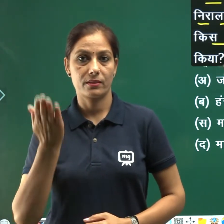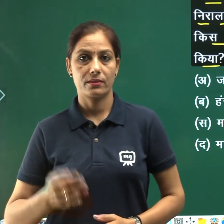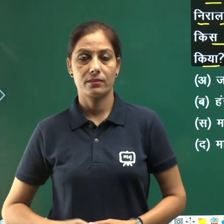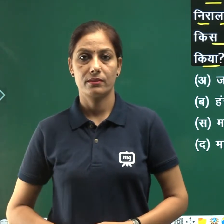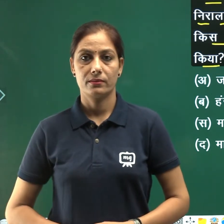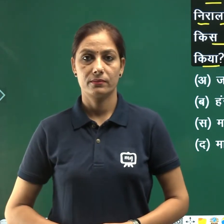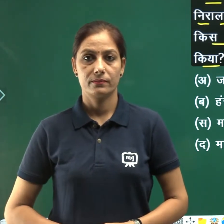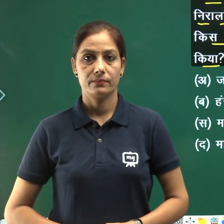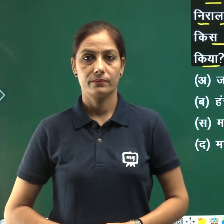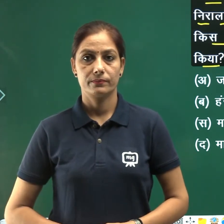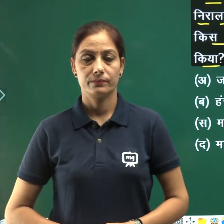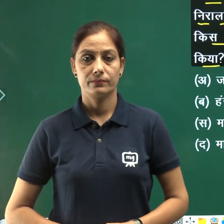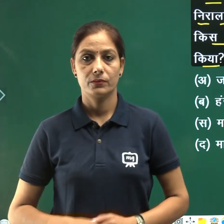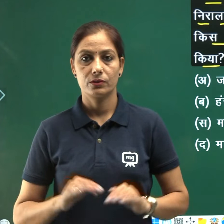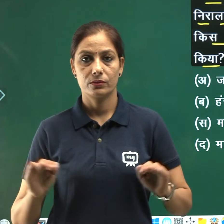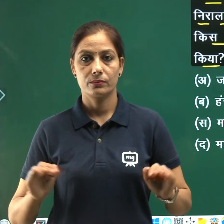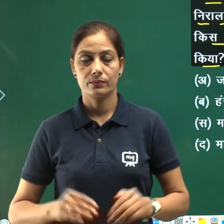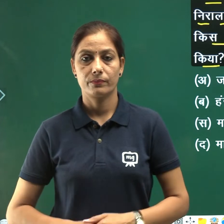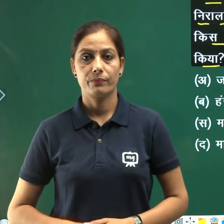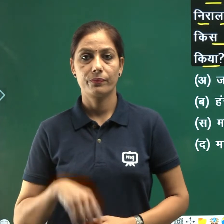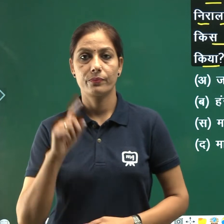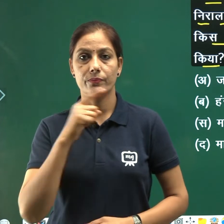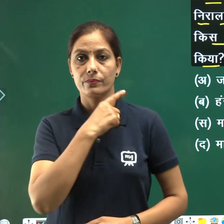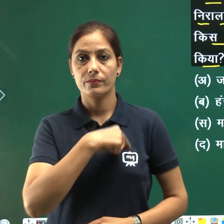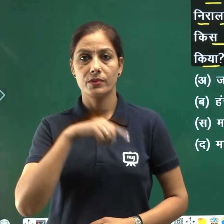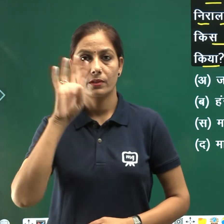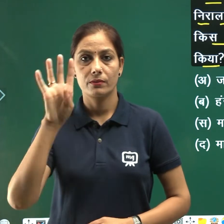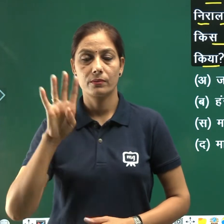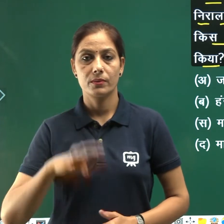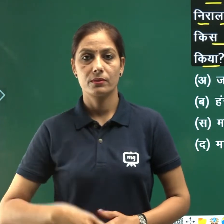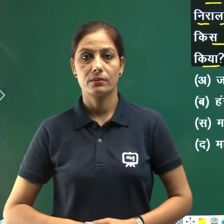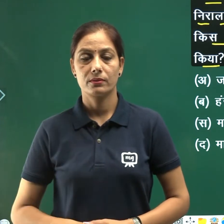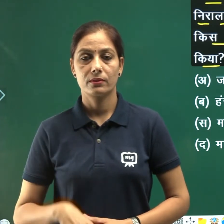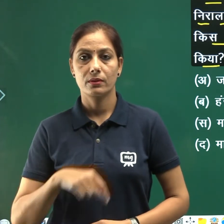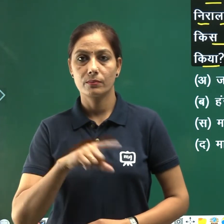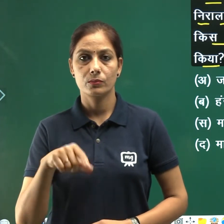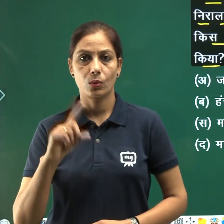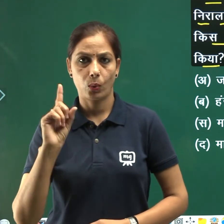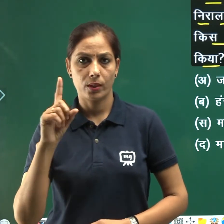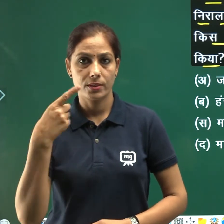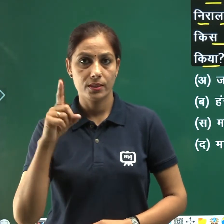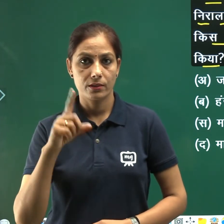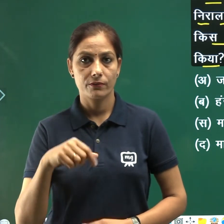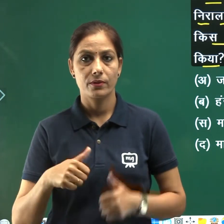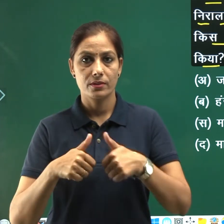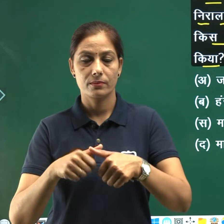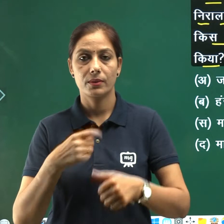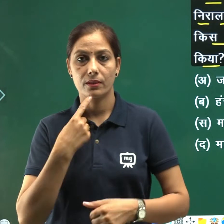है? बच्चों, इन 4 विकल्प में से आपको एक सही विकल्प बताना है।